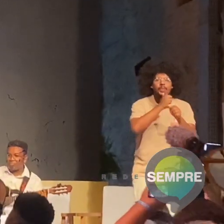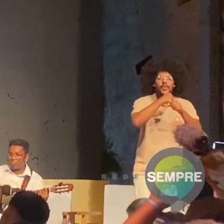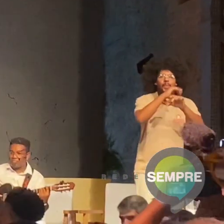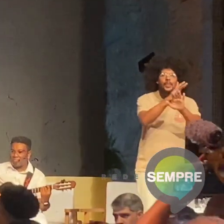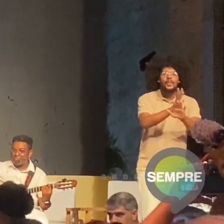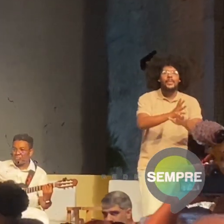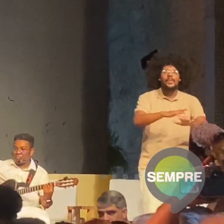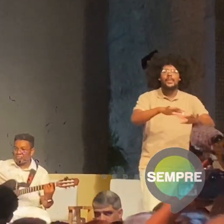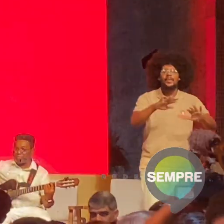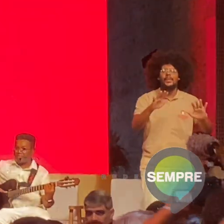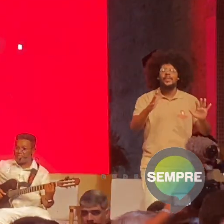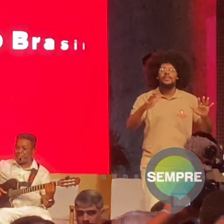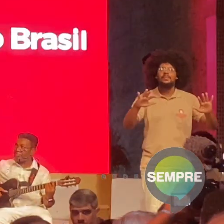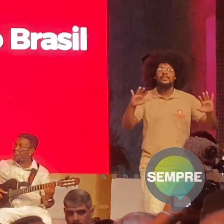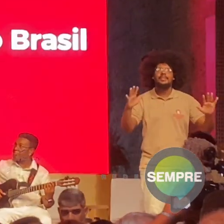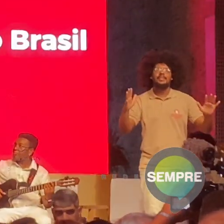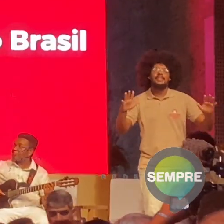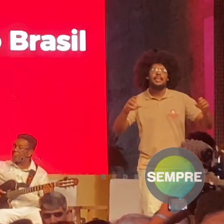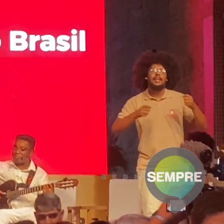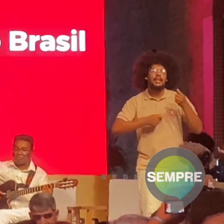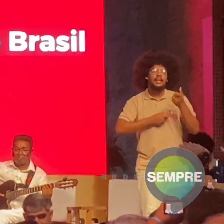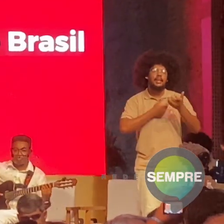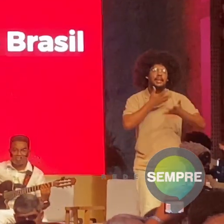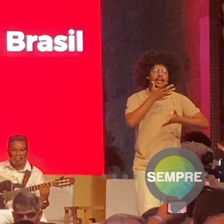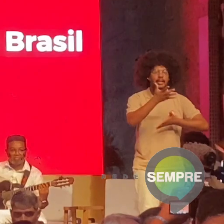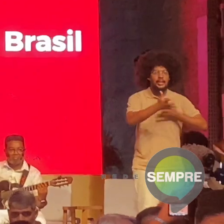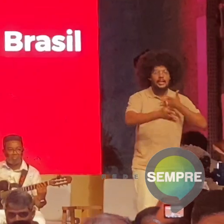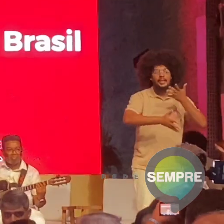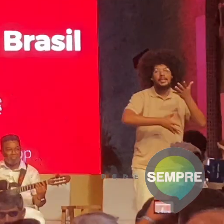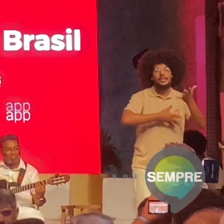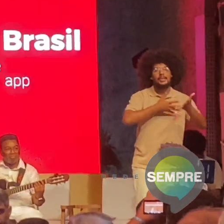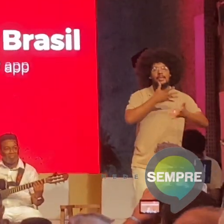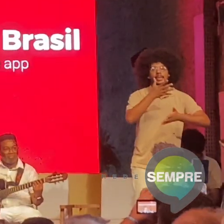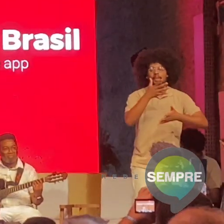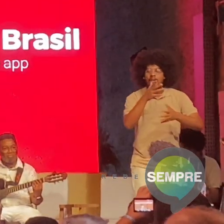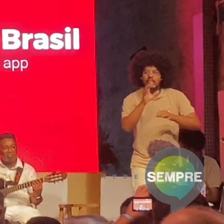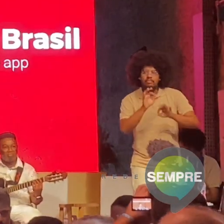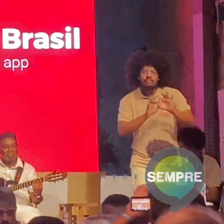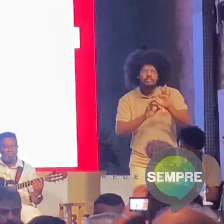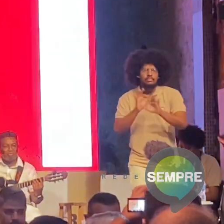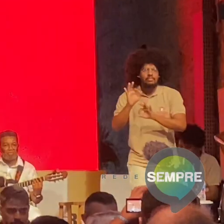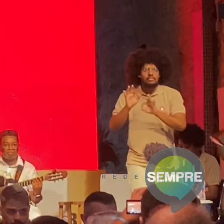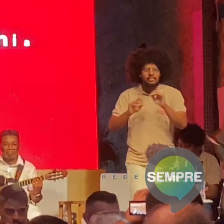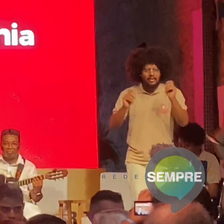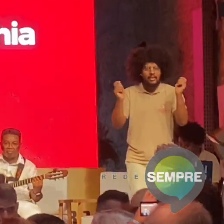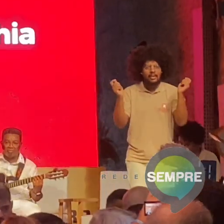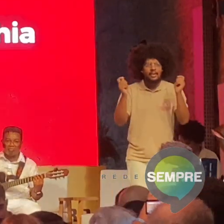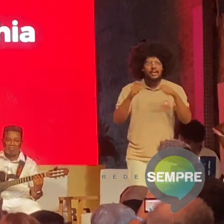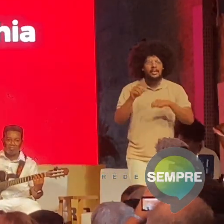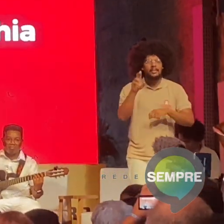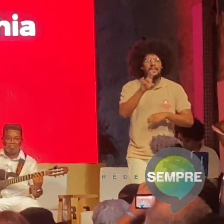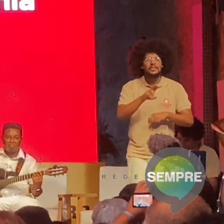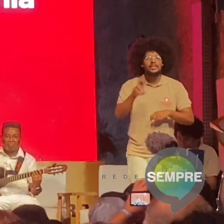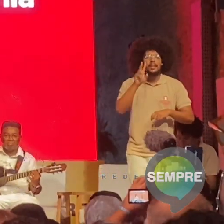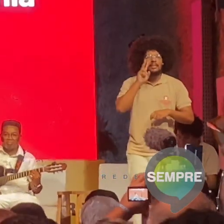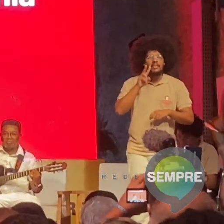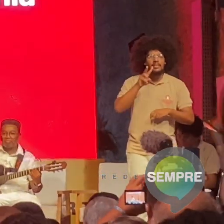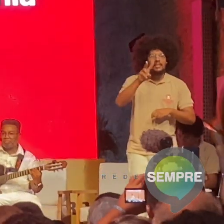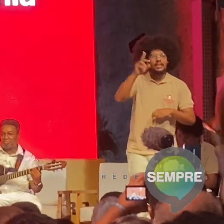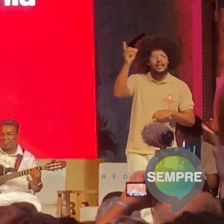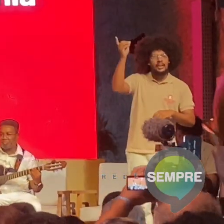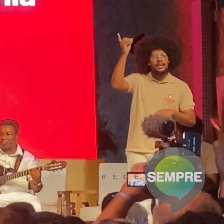Cozinha este cântico, comprar o equipamento e saber usar, vender o talento e